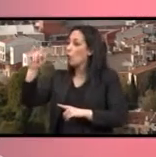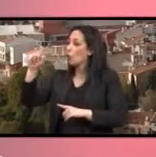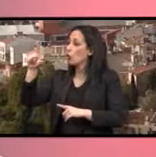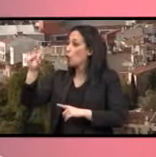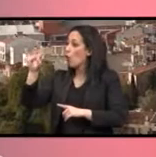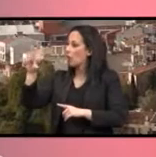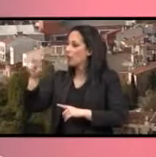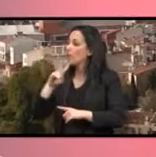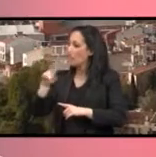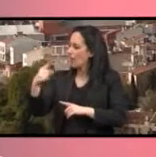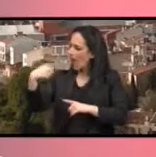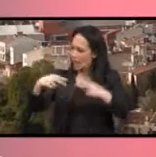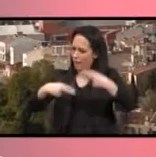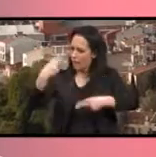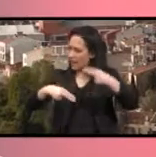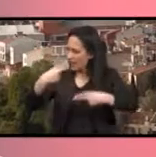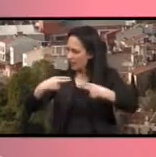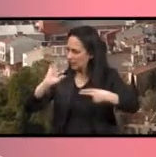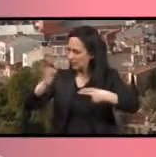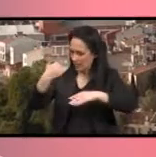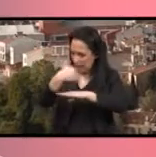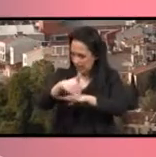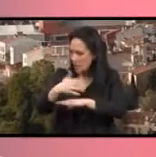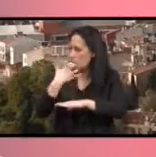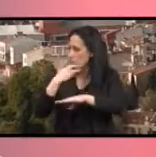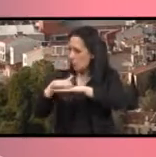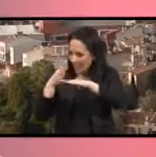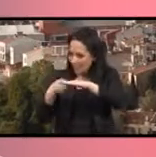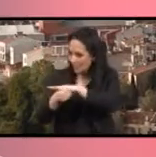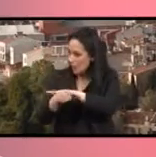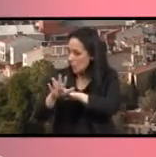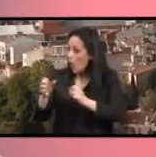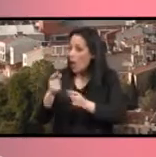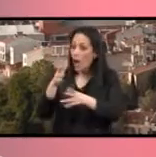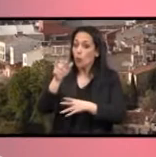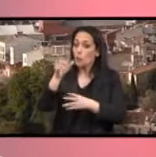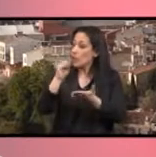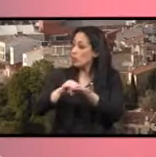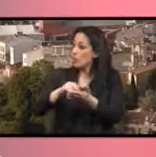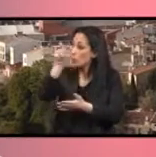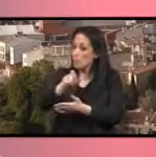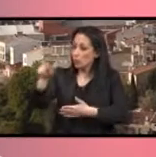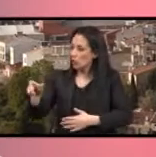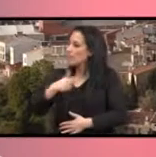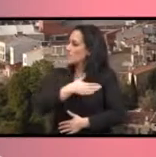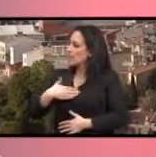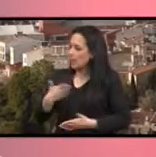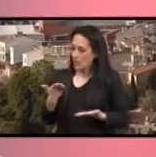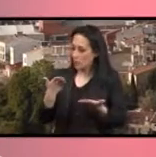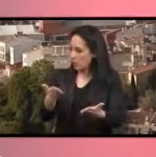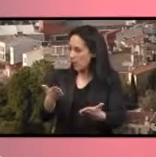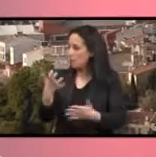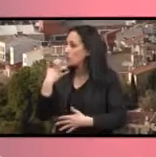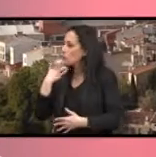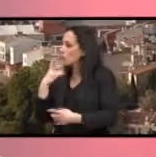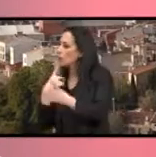que ens trobem barreres arquitectòniques, com deia la Roser, a l'hora d'entrar, però a vegades sí que hi ha voluntat de les persones que ens vulguin ajudar. Oriol, tu